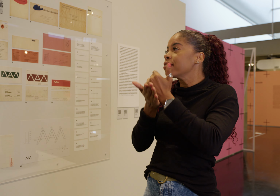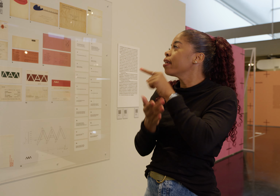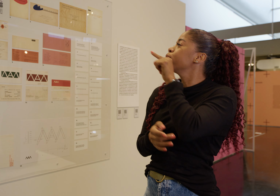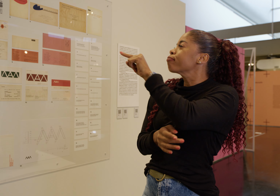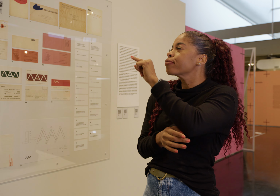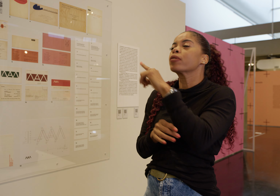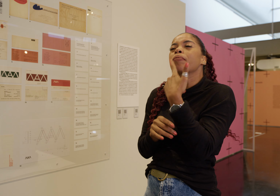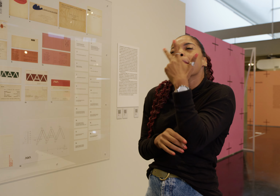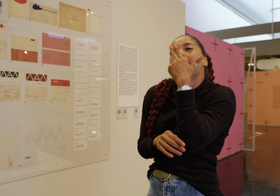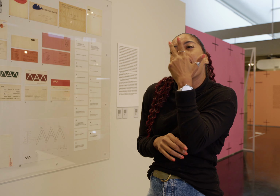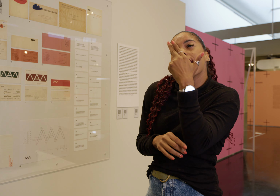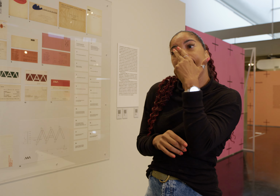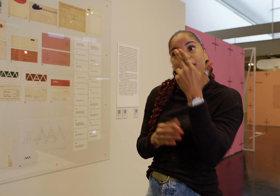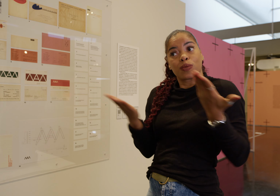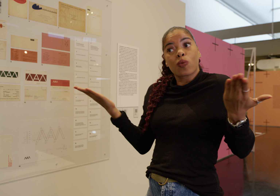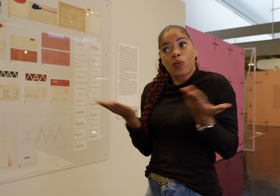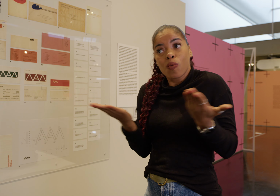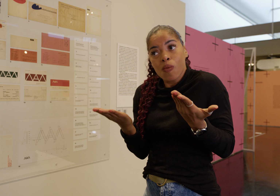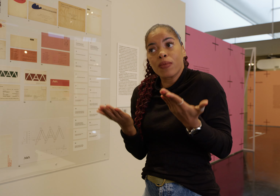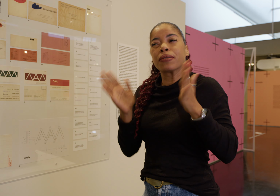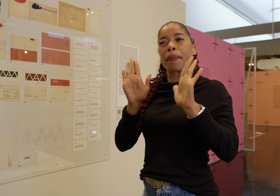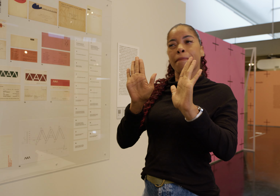com as letras parecendo escritas à mão.